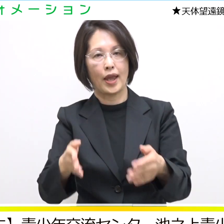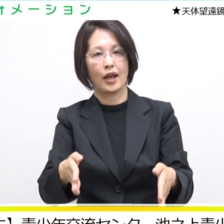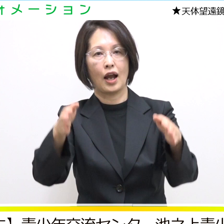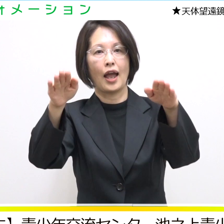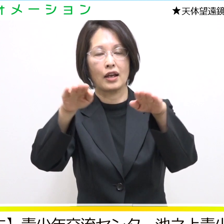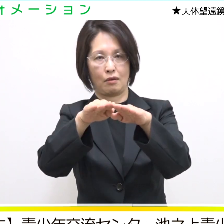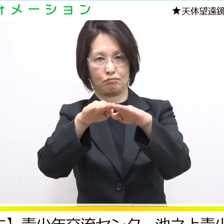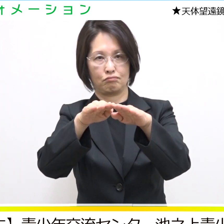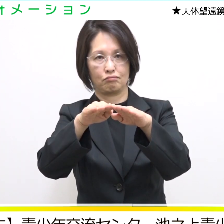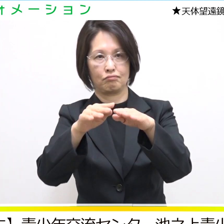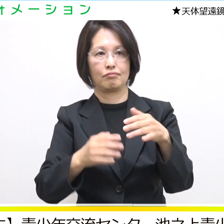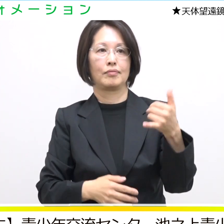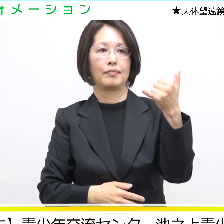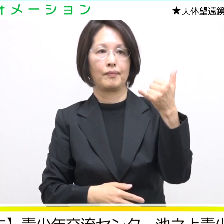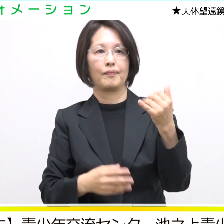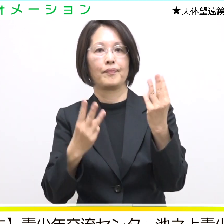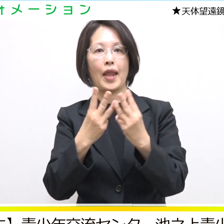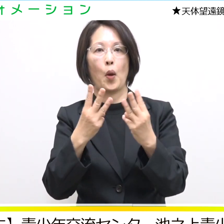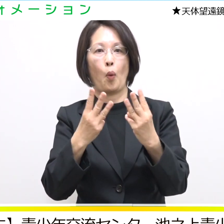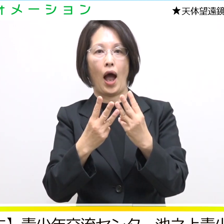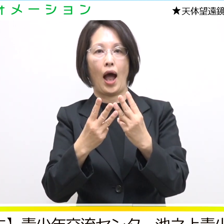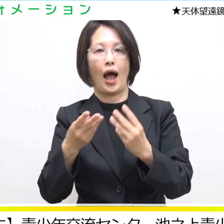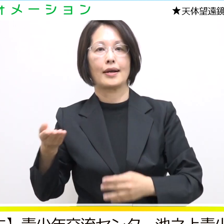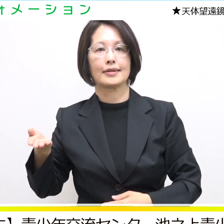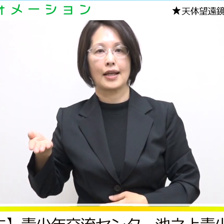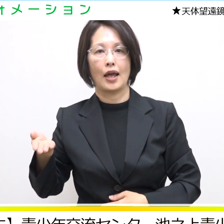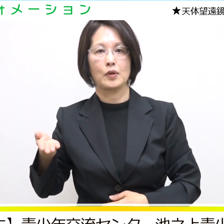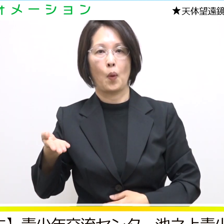会館電話